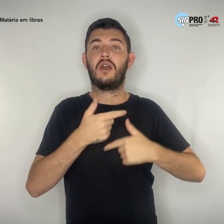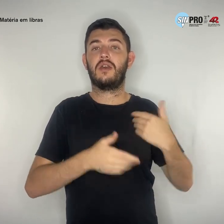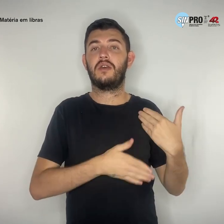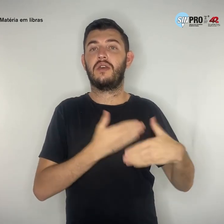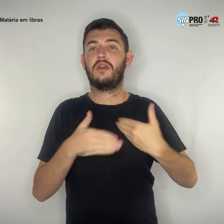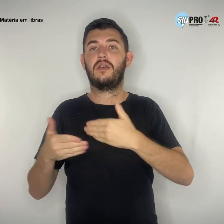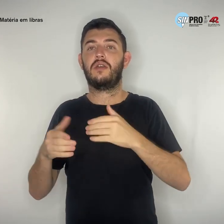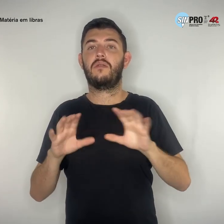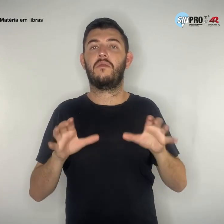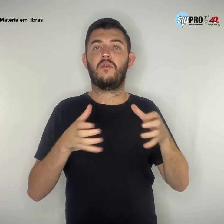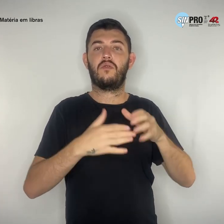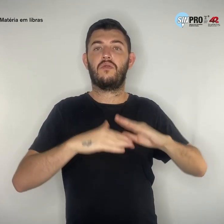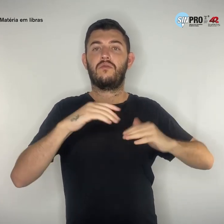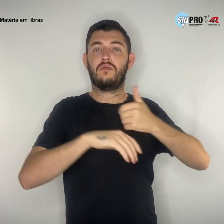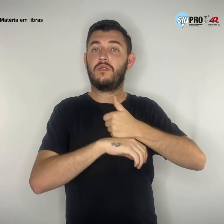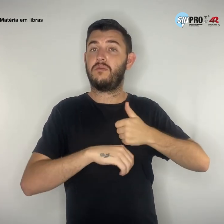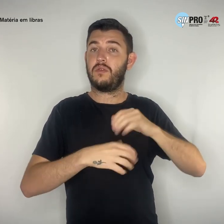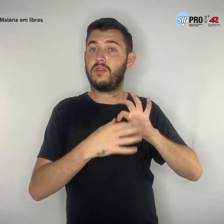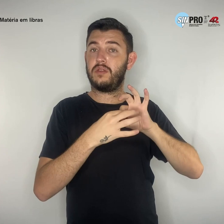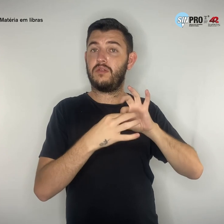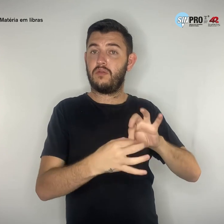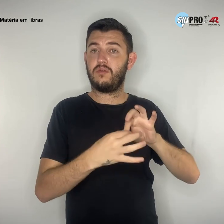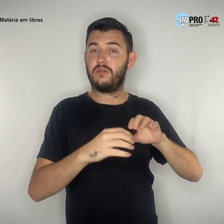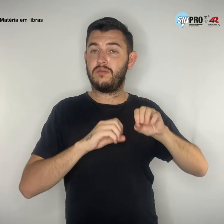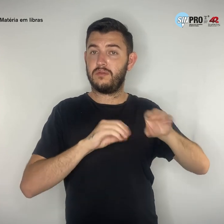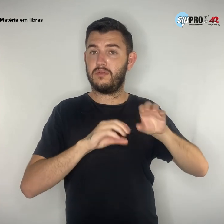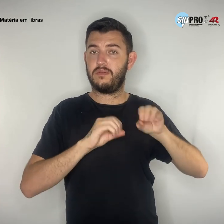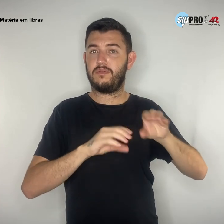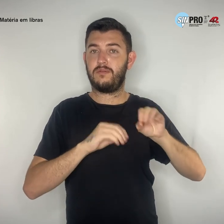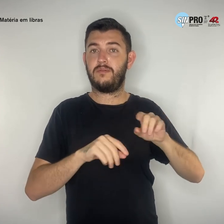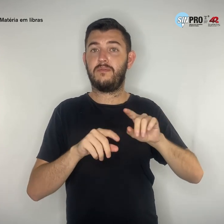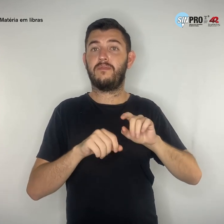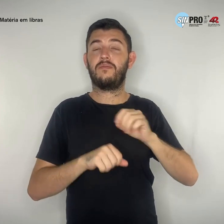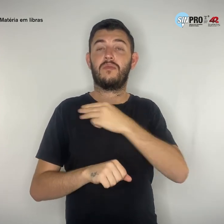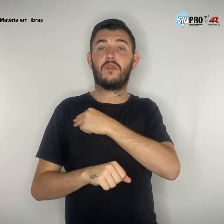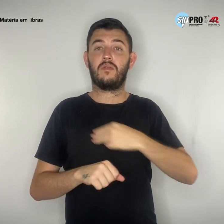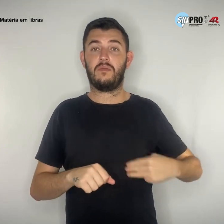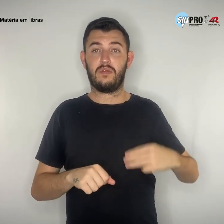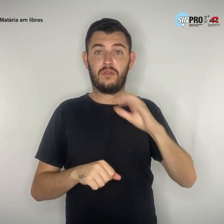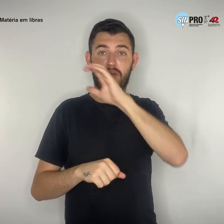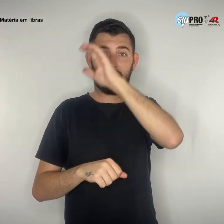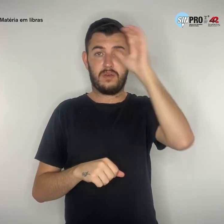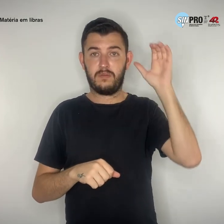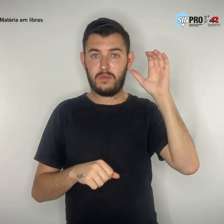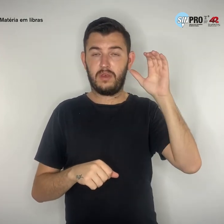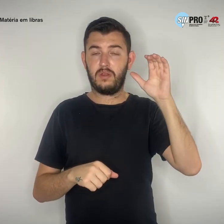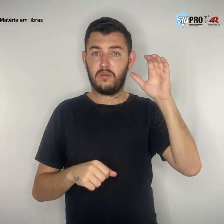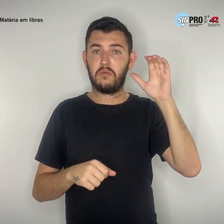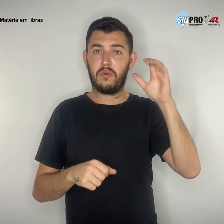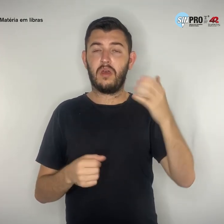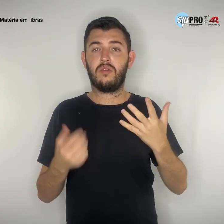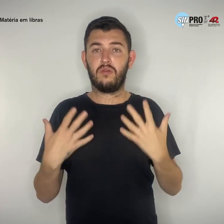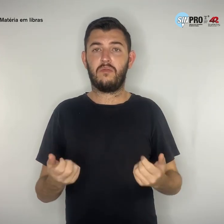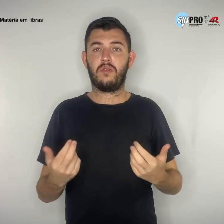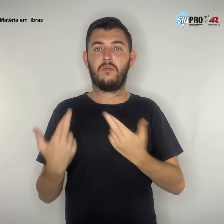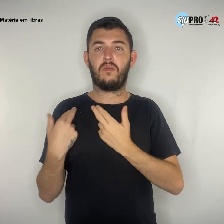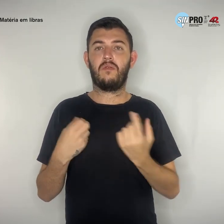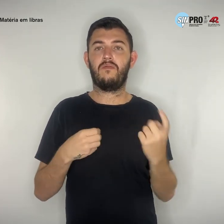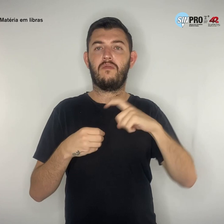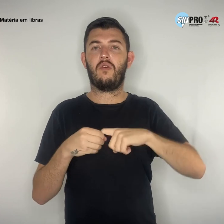educação. Ele se comprometeu em retomar esse fórum de debate, mas, até o